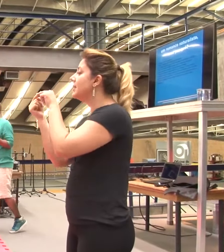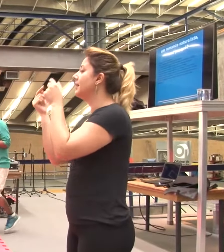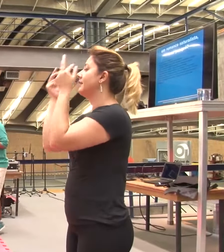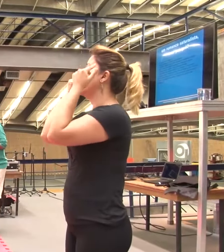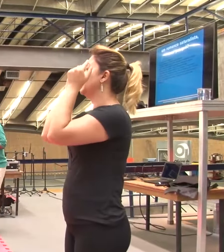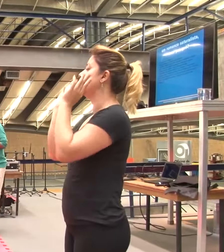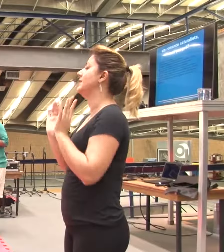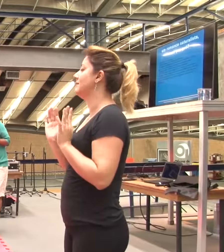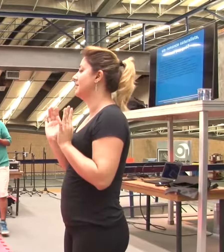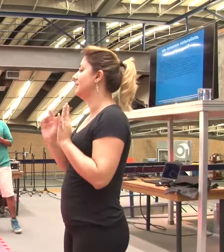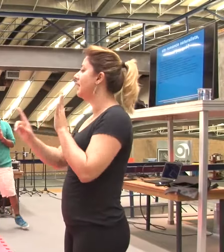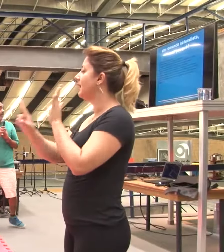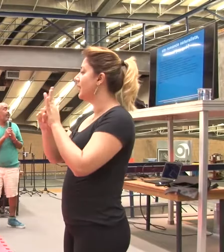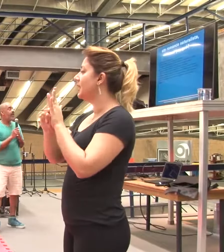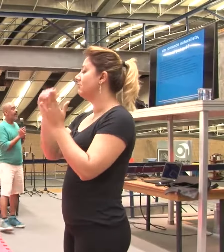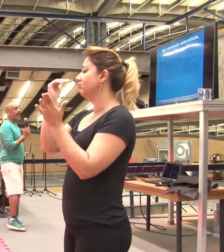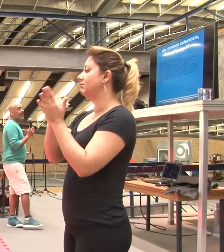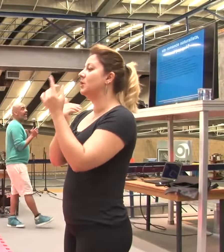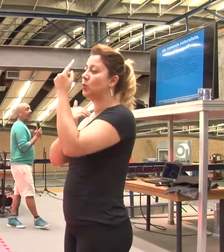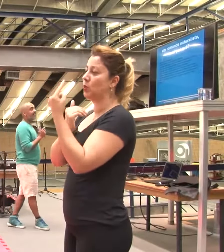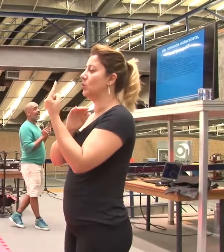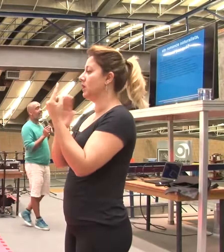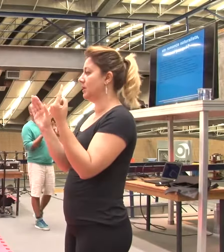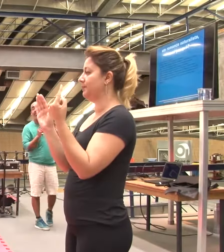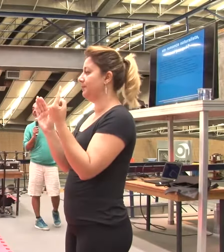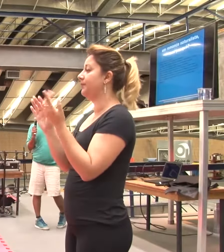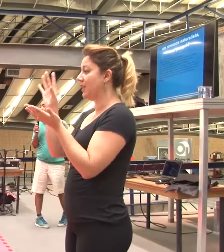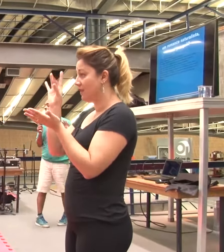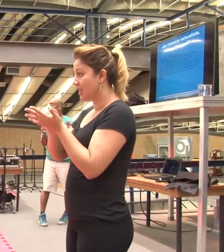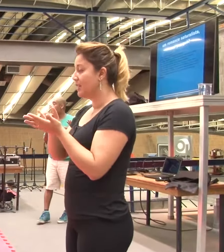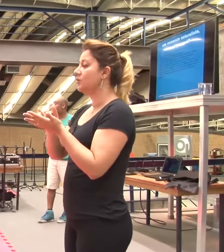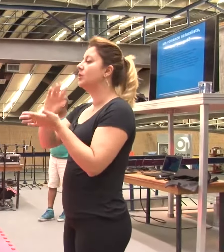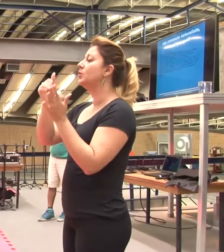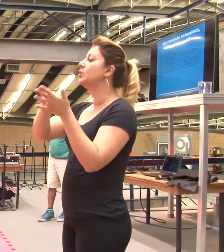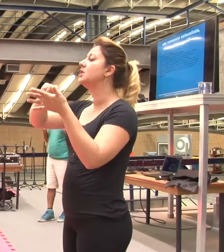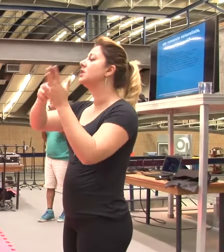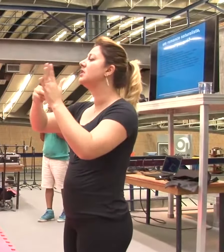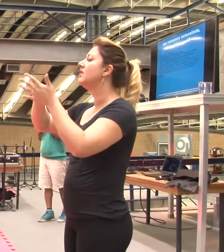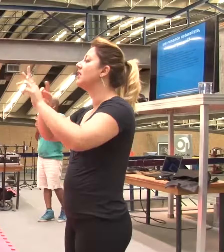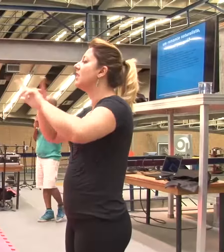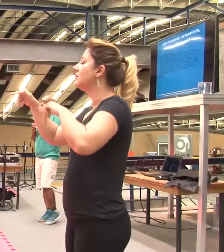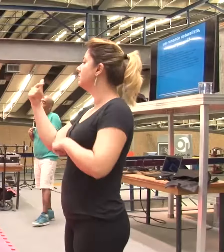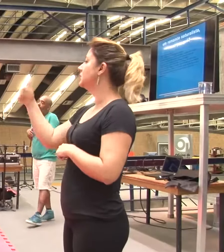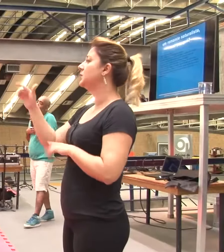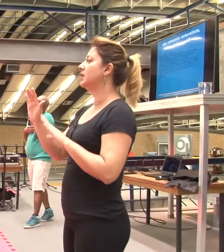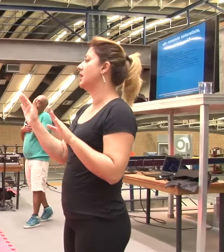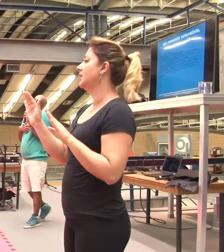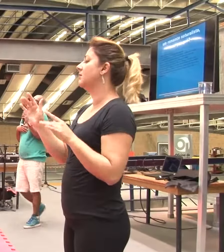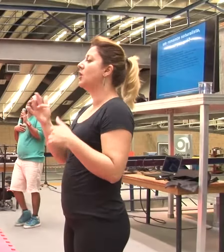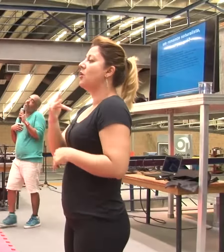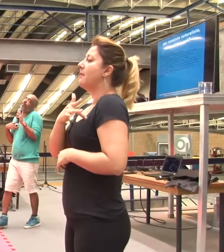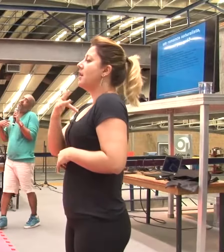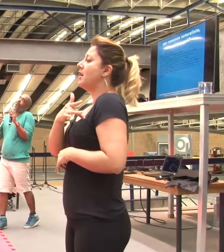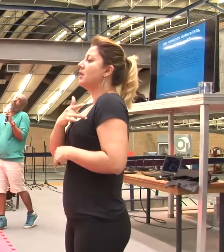é a única lei que de fato existe, né? Na realidade, nada tem significado de estar natural. Aquela coisa do romântico, né,